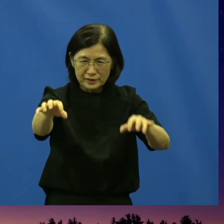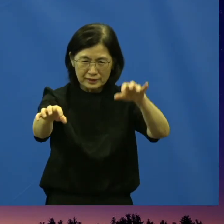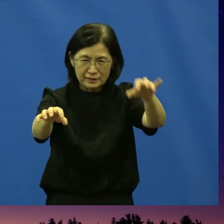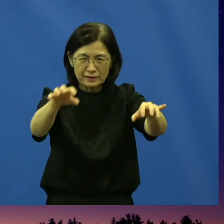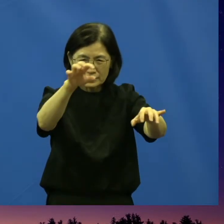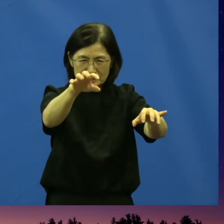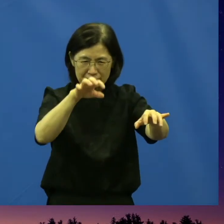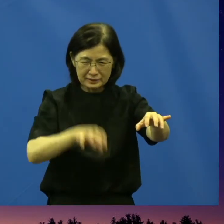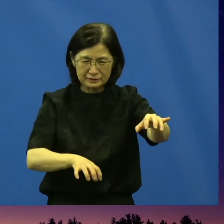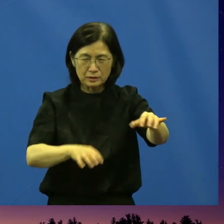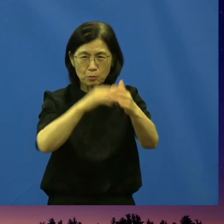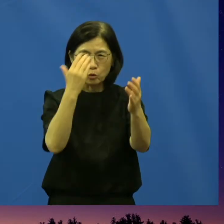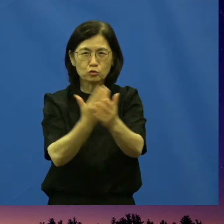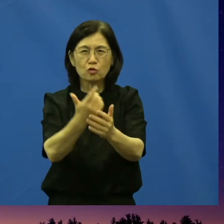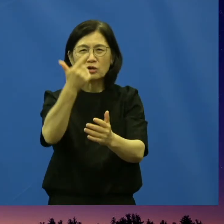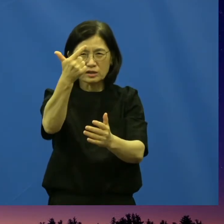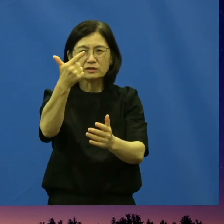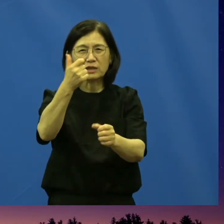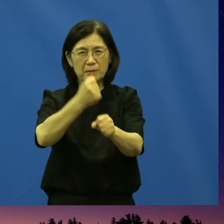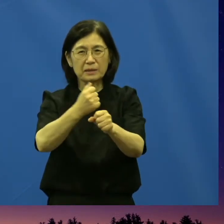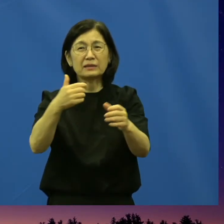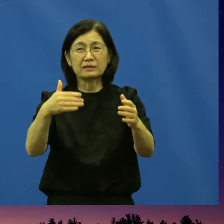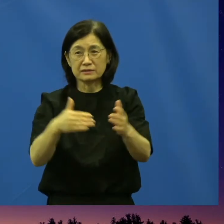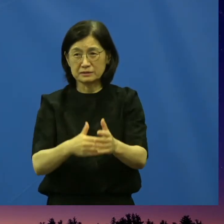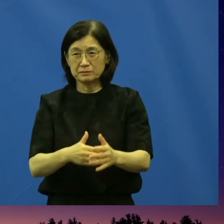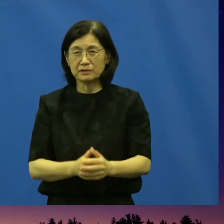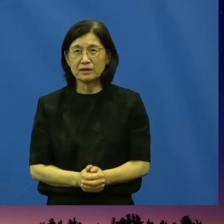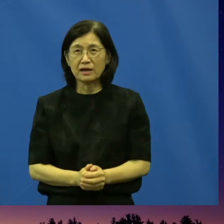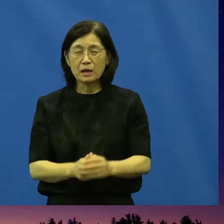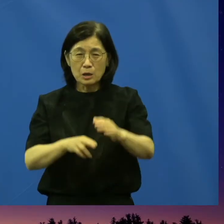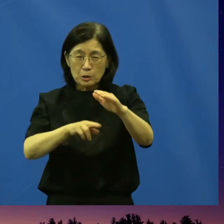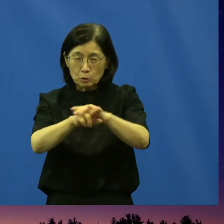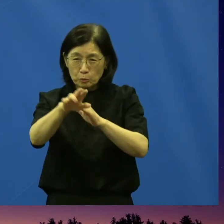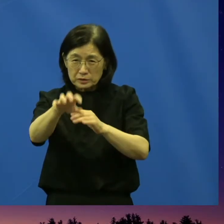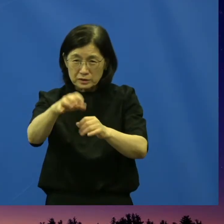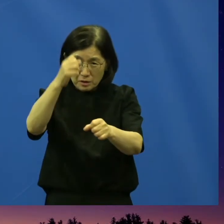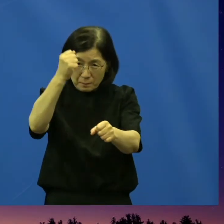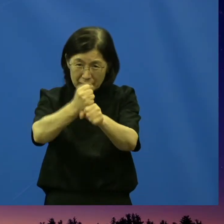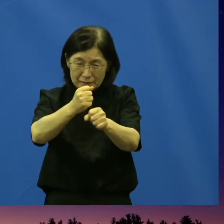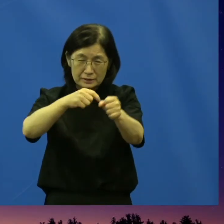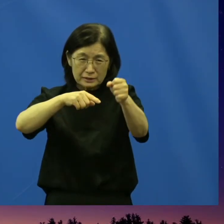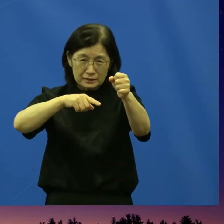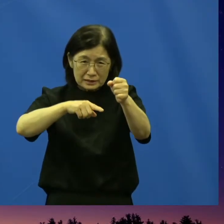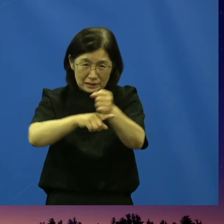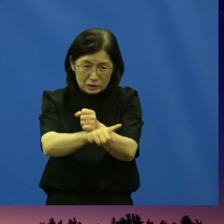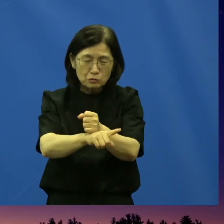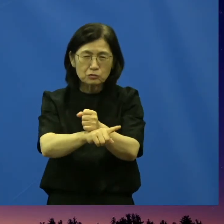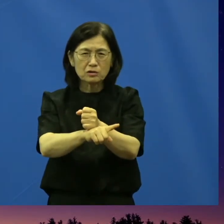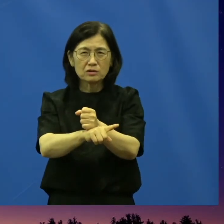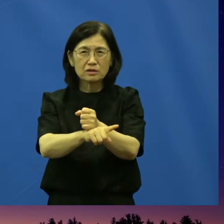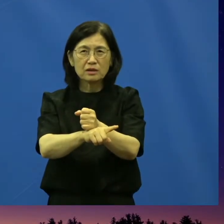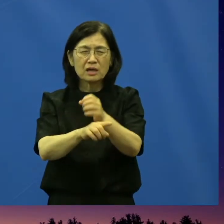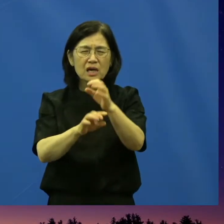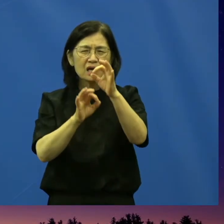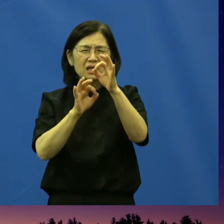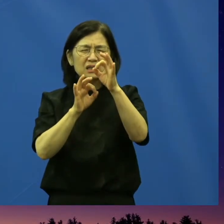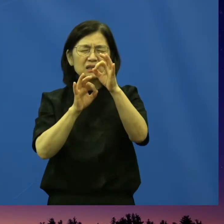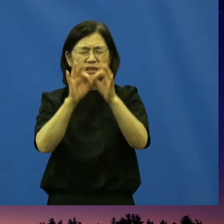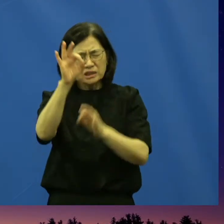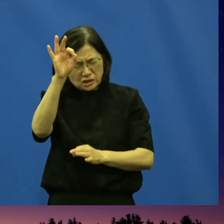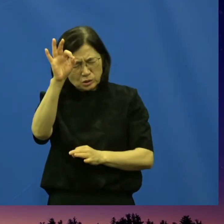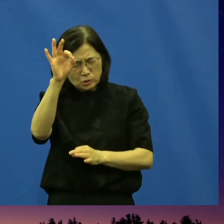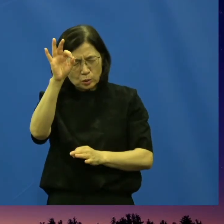이 도피성을 만든 이유는 무엇이냐면, 첫 번째로는 의도하지 않게 실수를